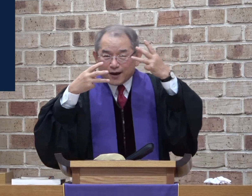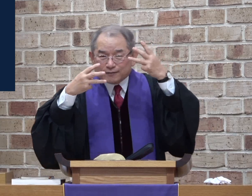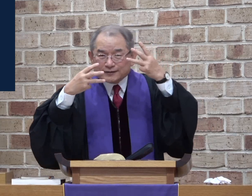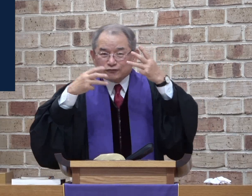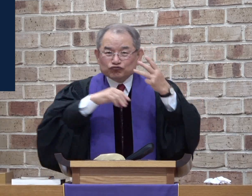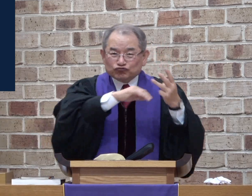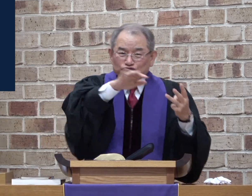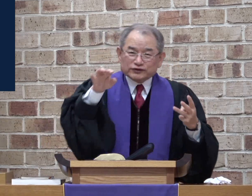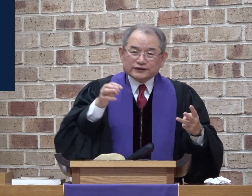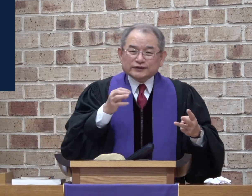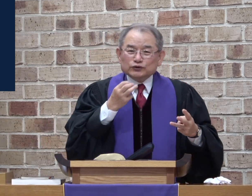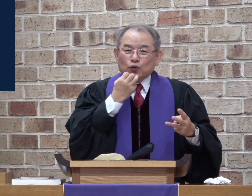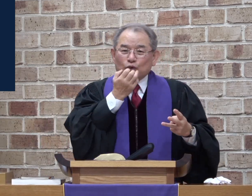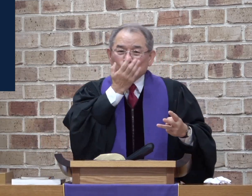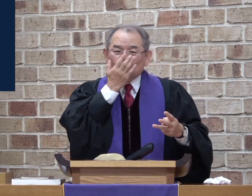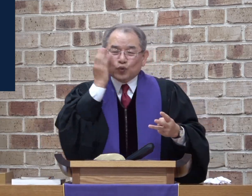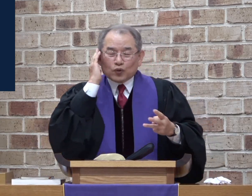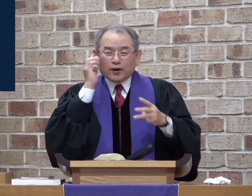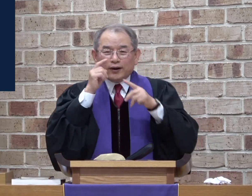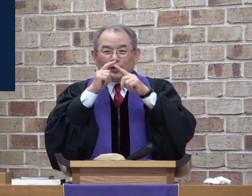우리 서울농아교회